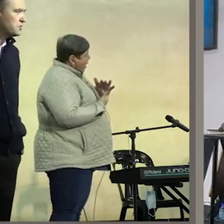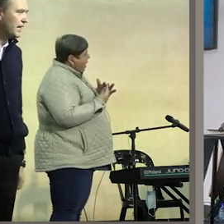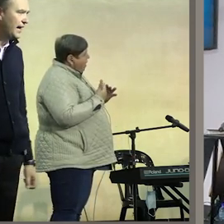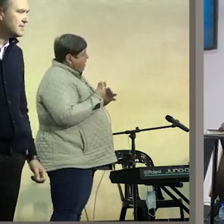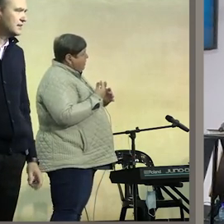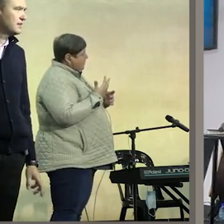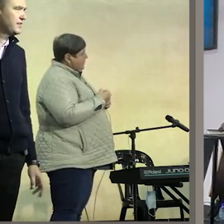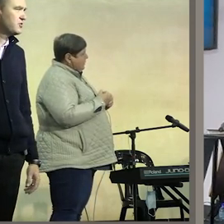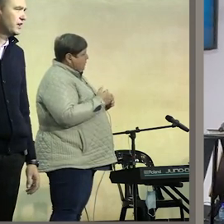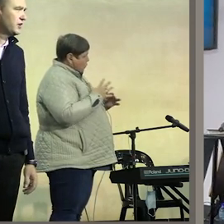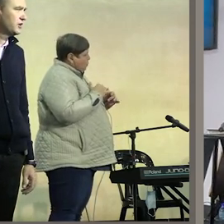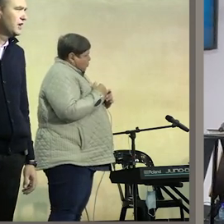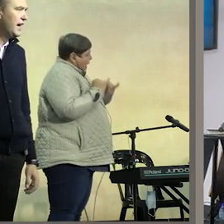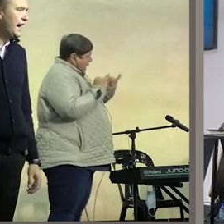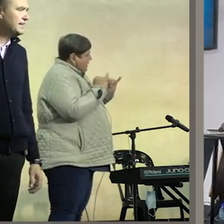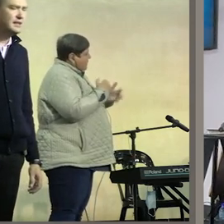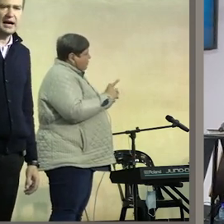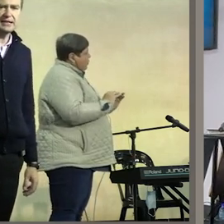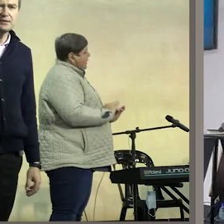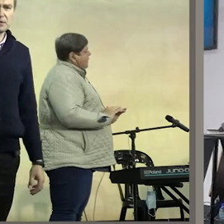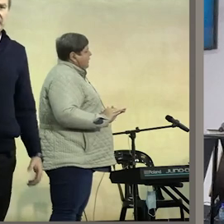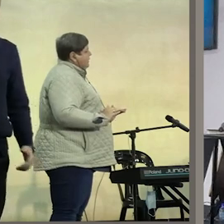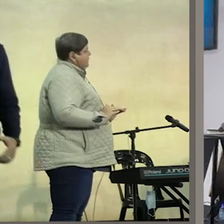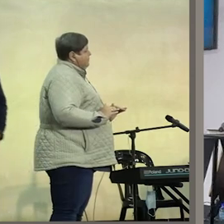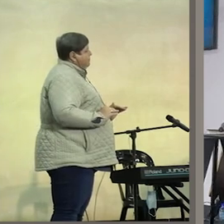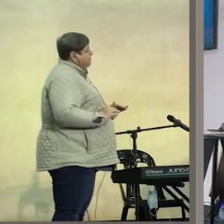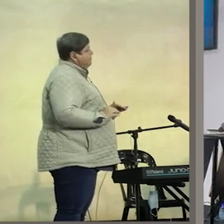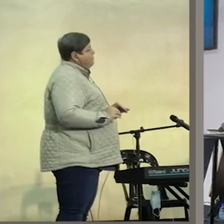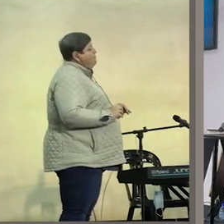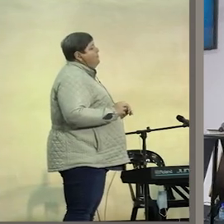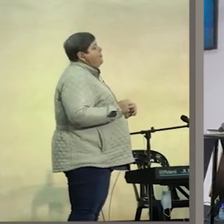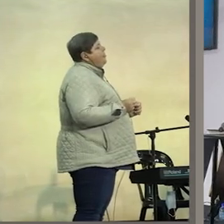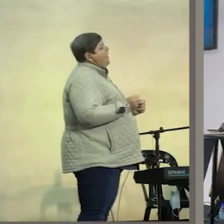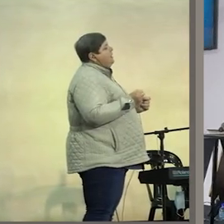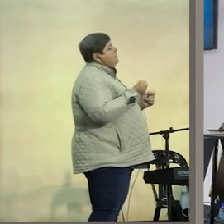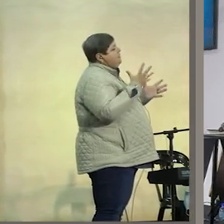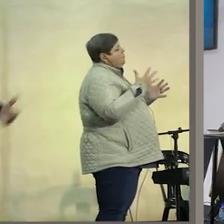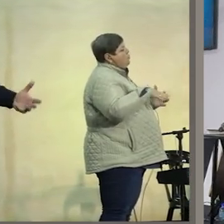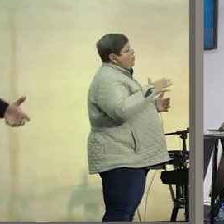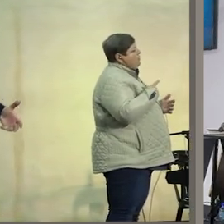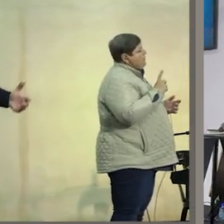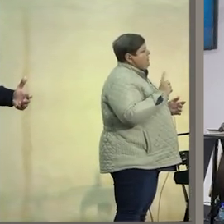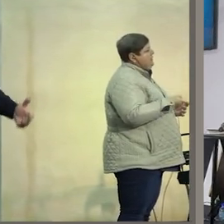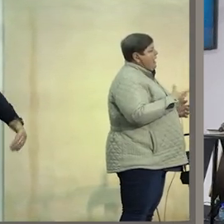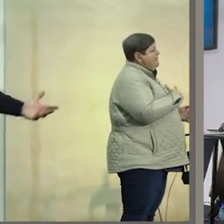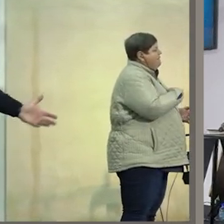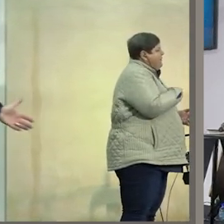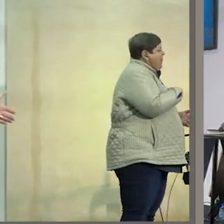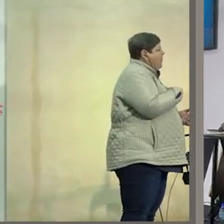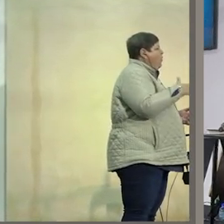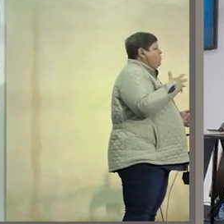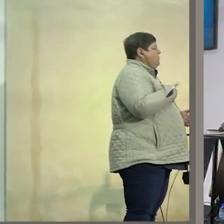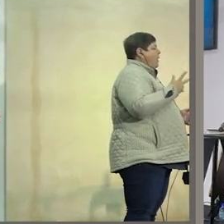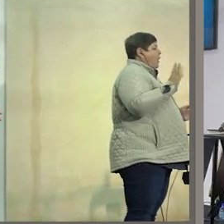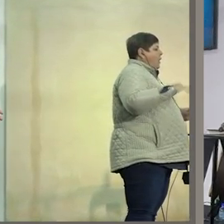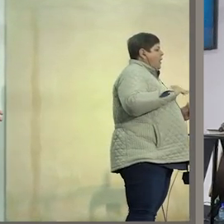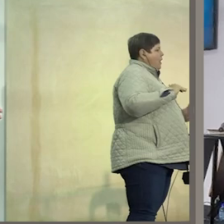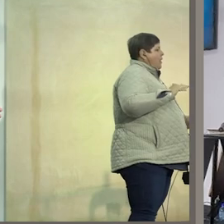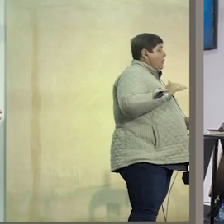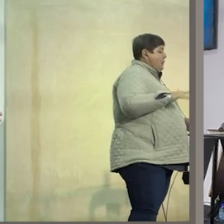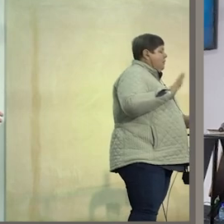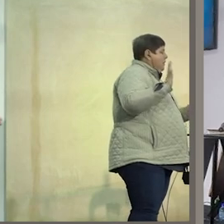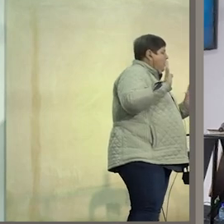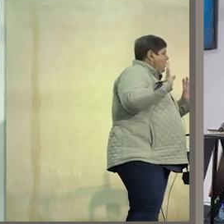julle ons moet ernstiger wees oor hierdie goed. Ek dink partykeer is ons net te lukraak. As dit gebeur, is ek bly. Ek is bly as kinders na Jesus toe